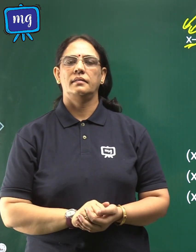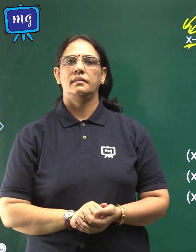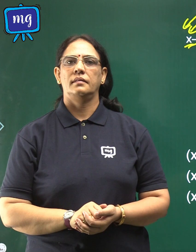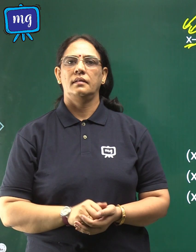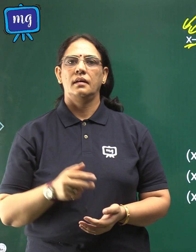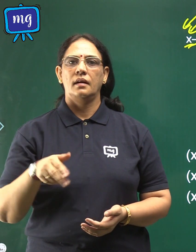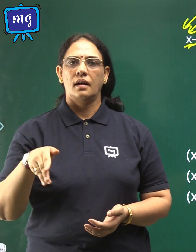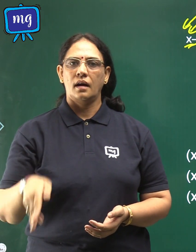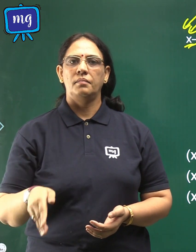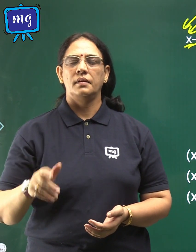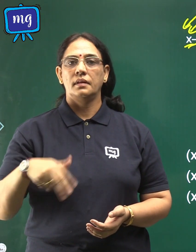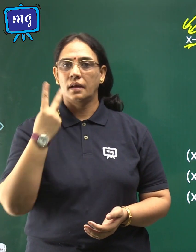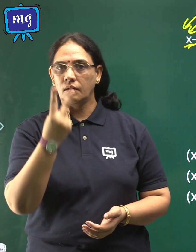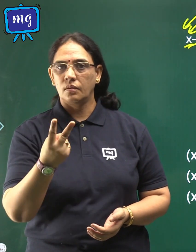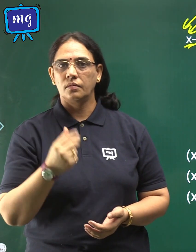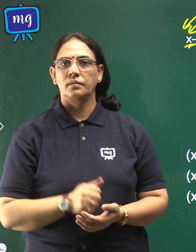अब देखो,